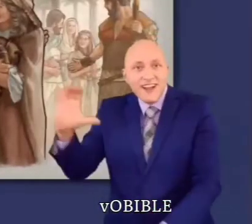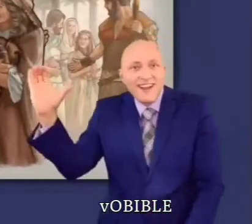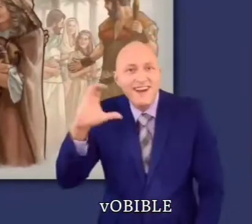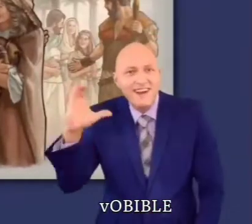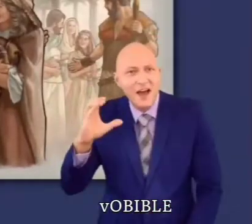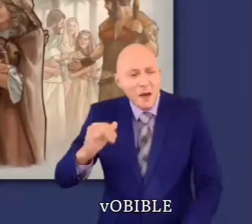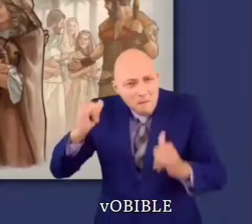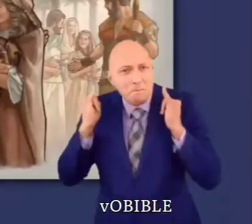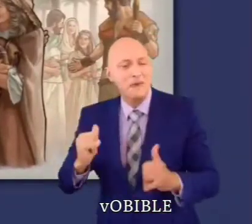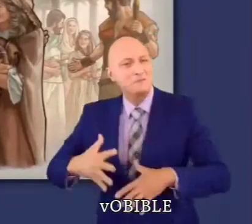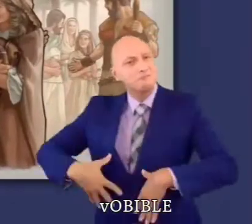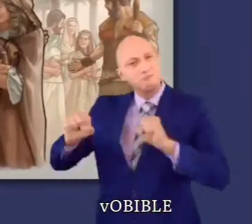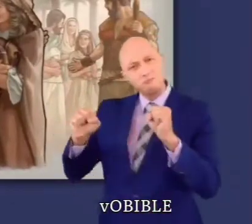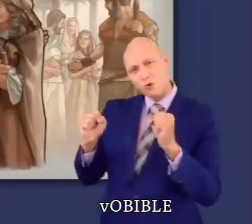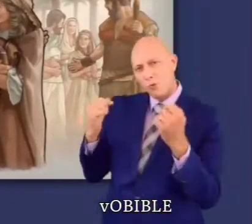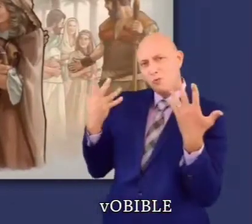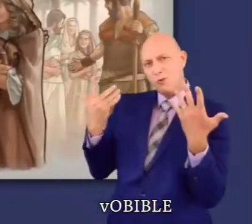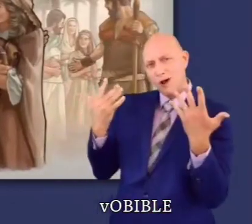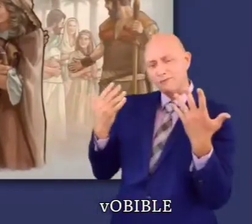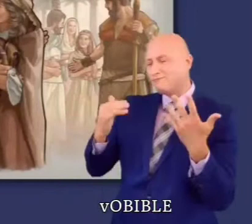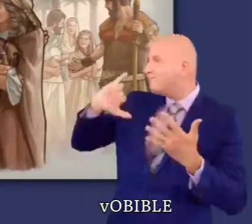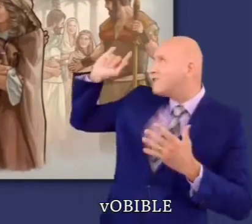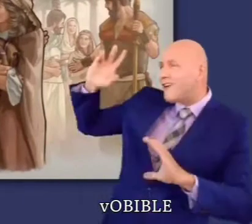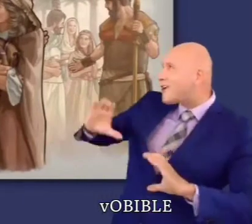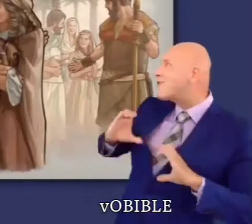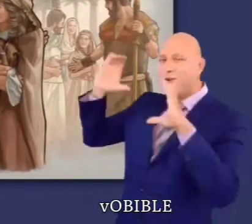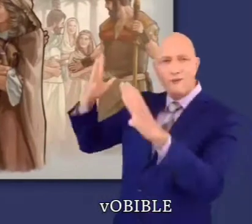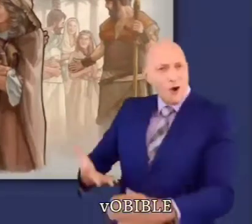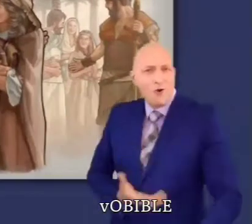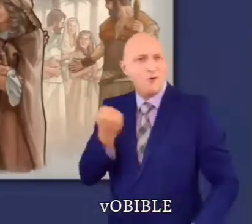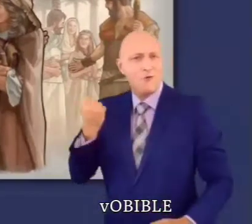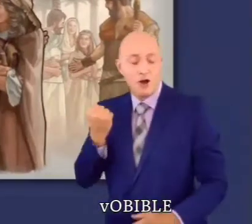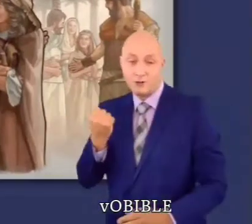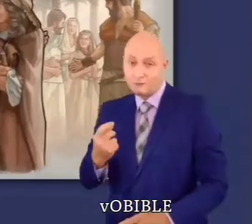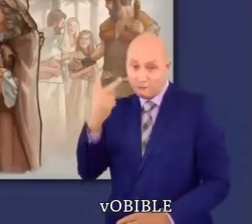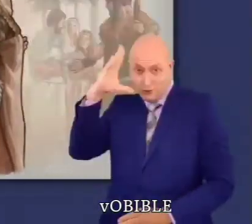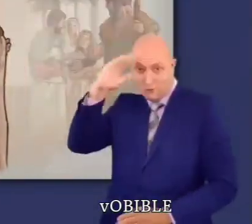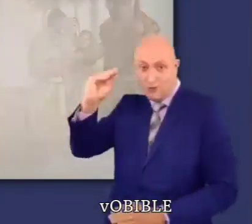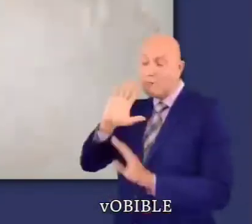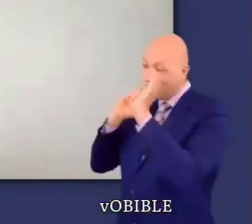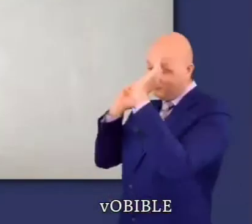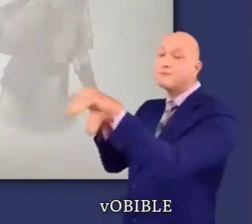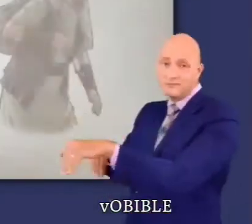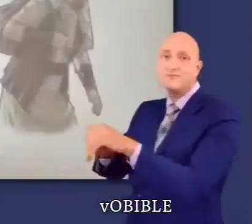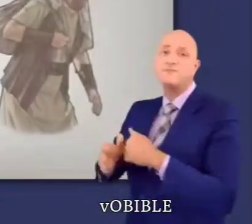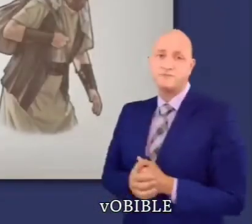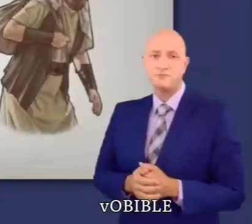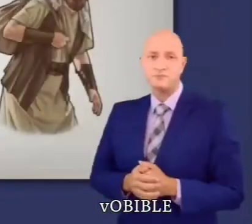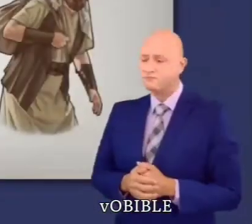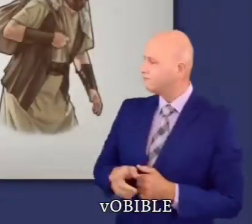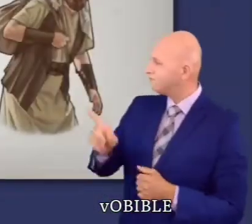Le saviez-vous ? Rahab et Akan offrent des exemples opposés en matière de foi et d'obéissance.